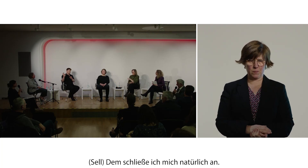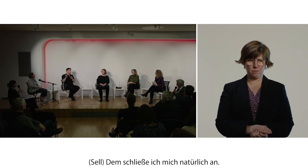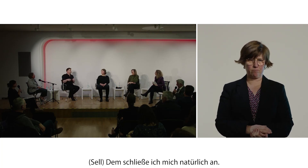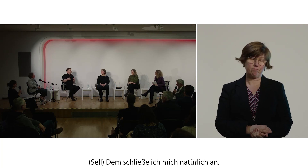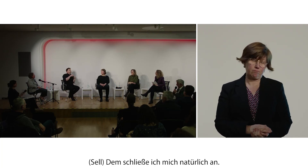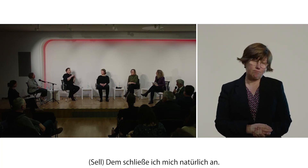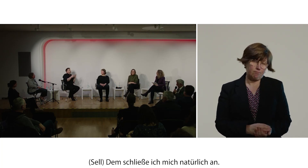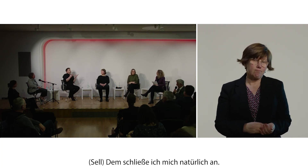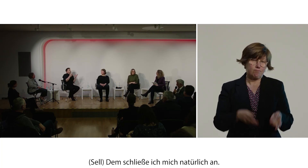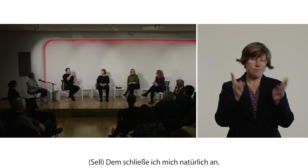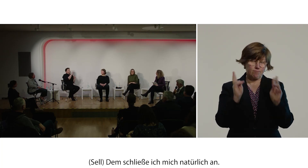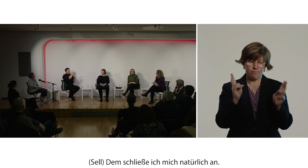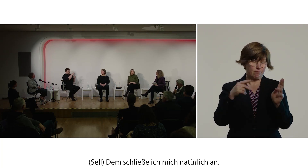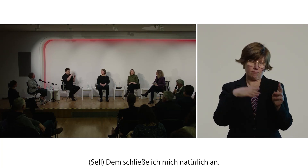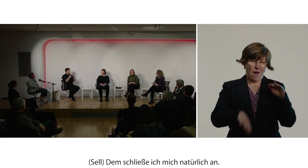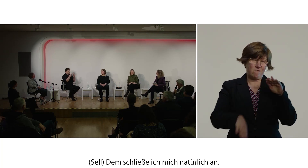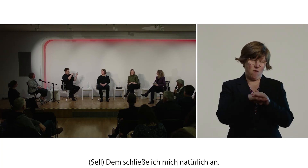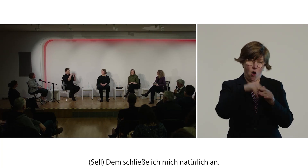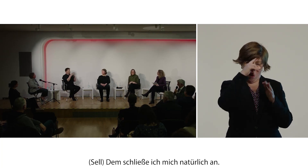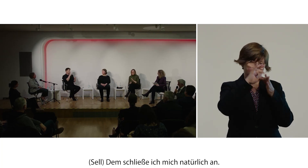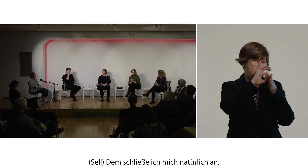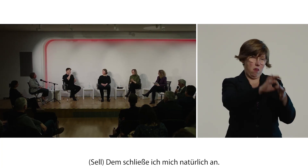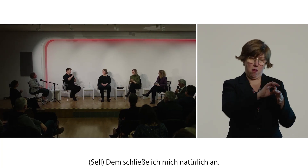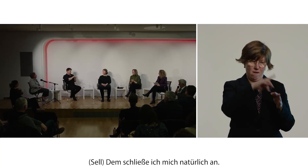Ja, ja, dem schließe ich mich natürlich an.